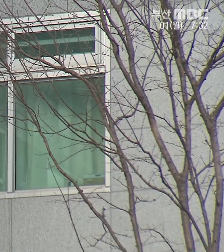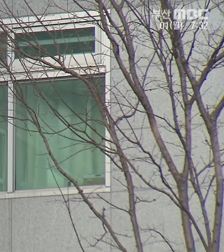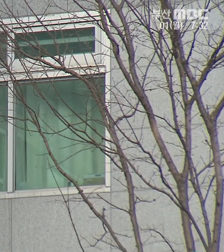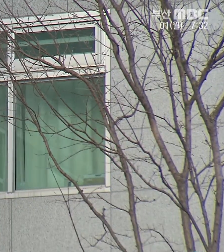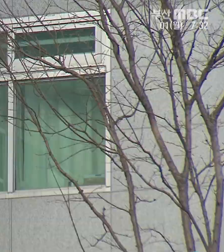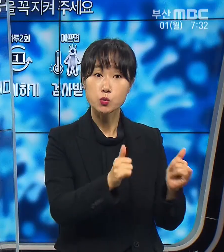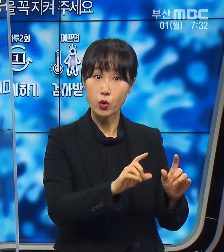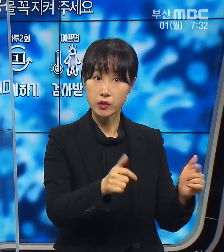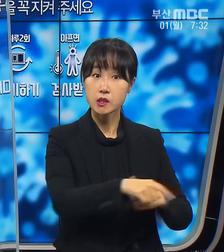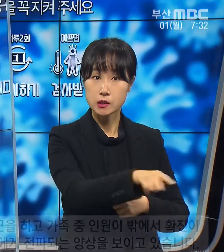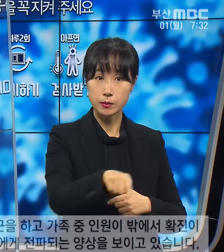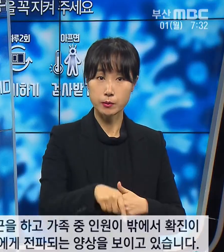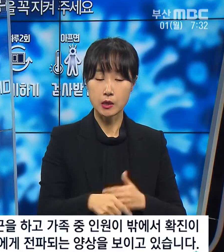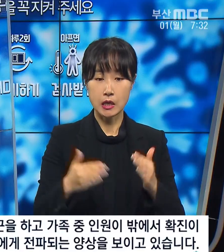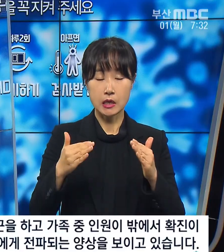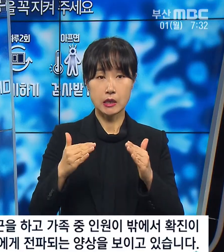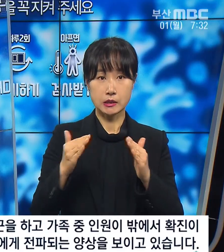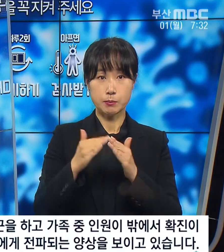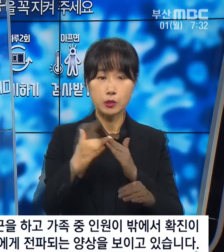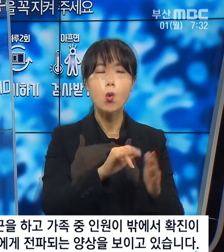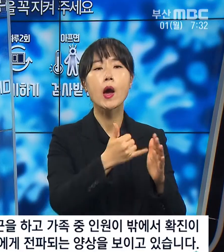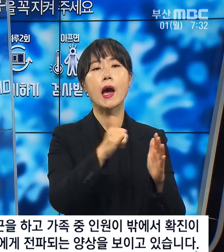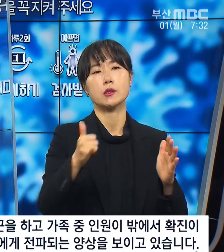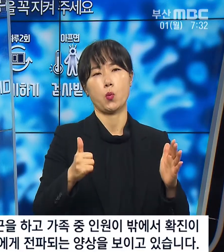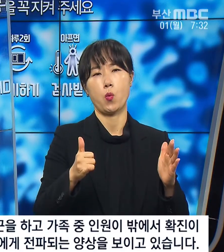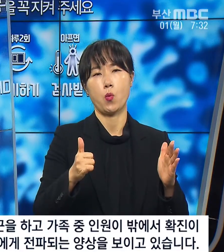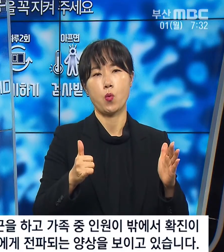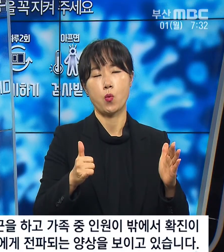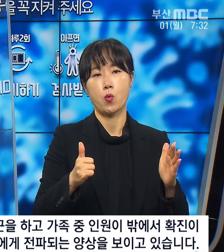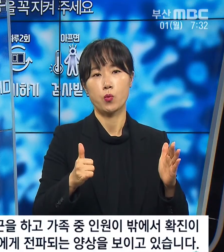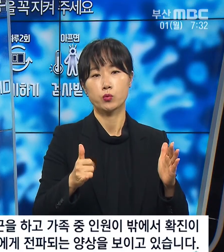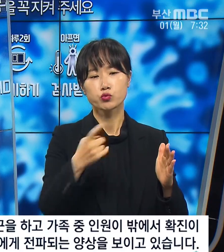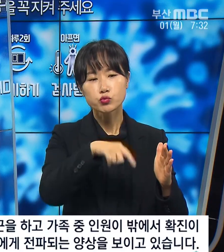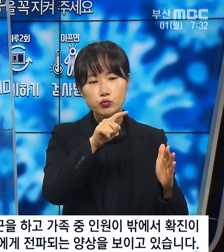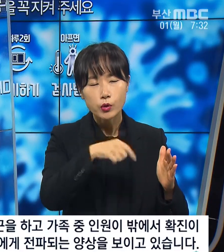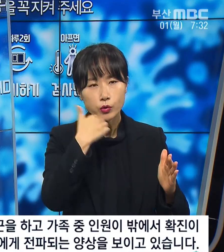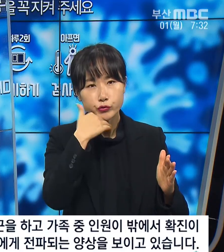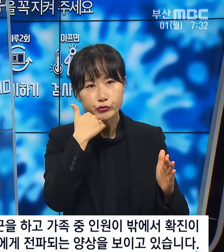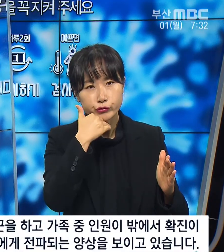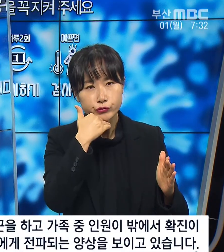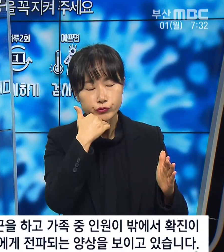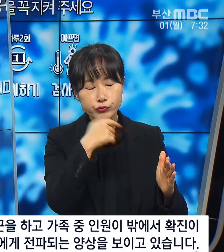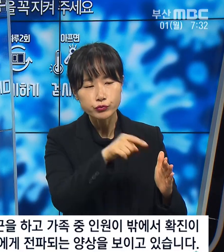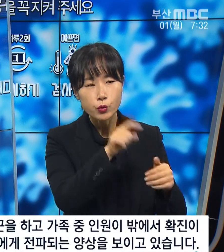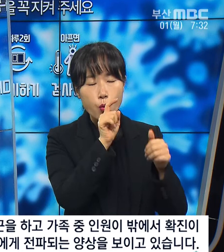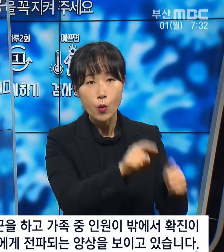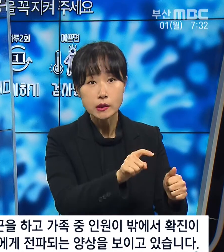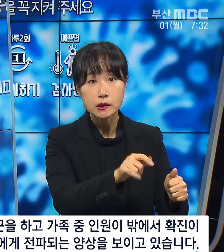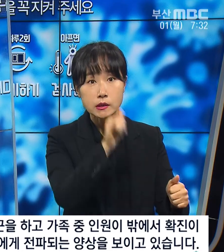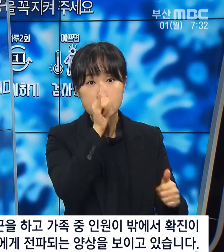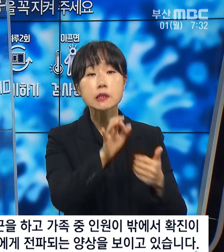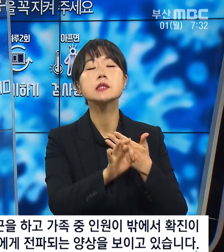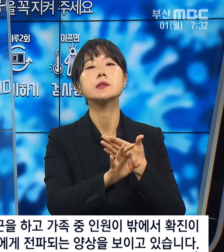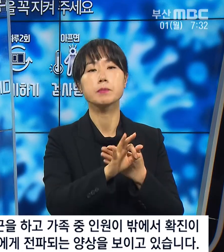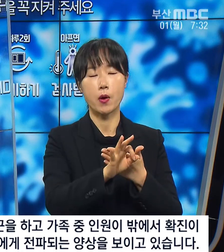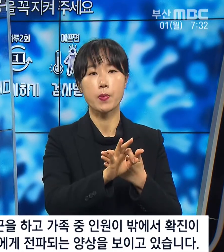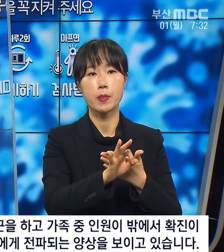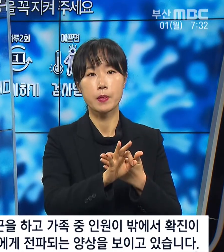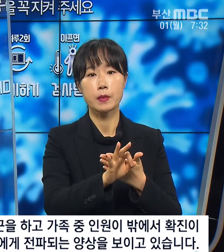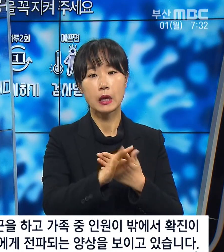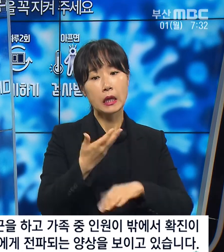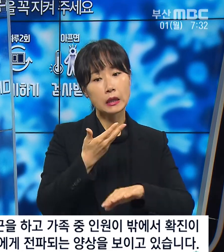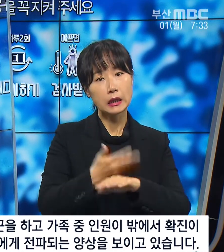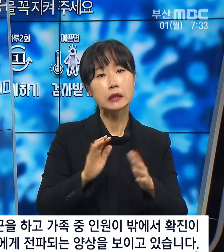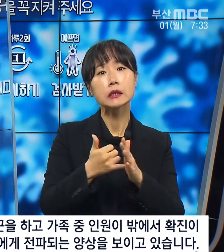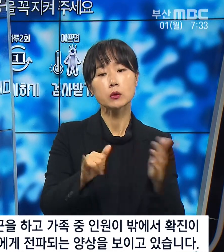요양병원 종사자들은 집에서 출퇴근을 하고 가족 중에 일원이 밖에서 확진이 된다든지 하면 남아있는